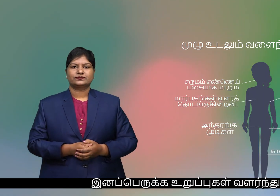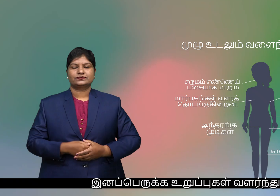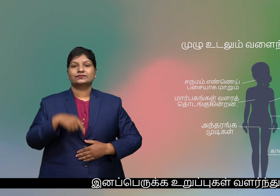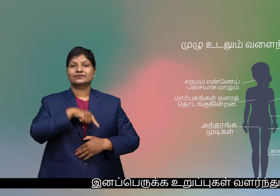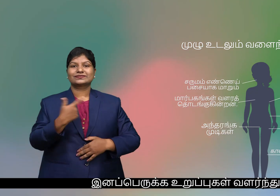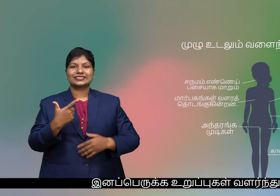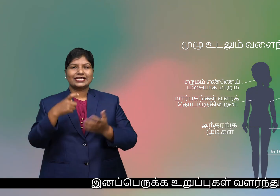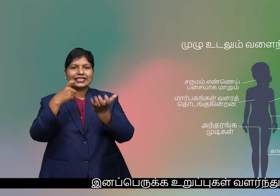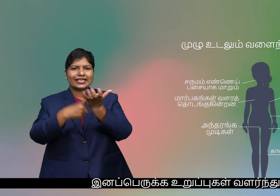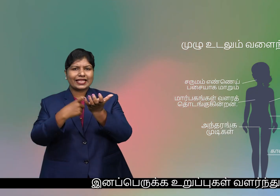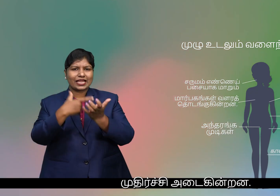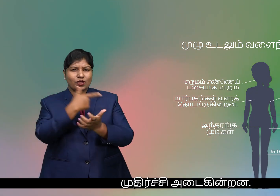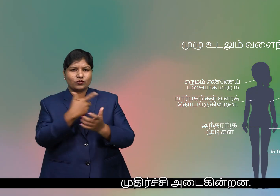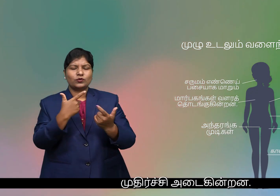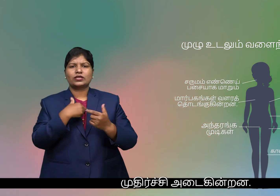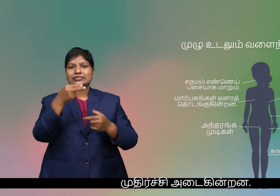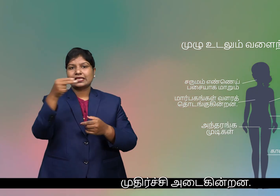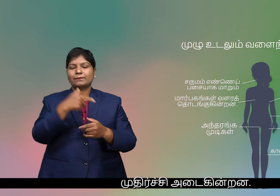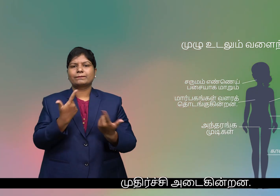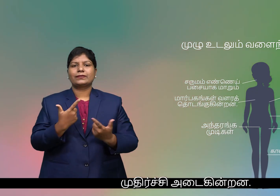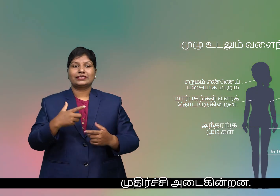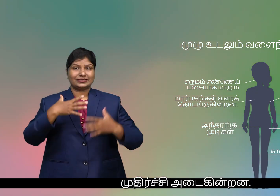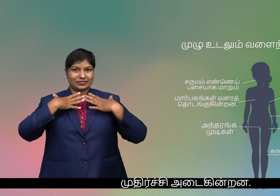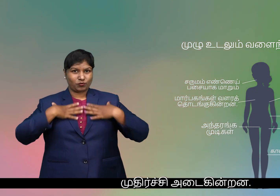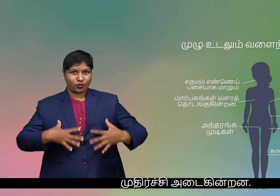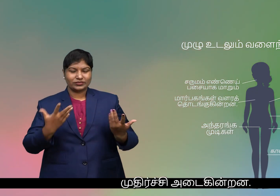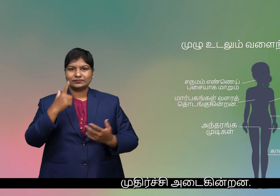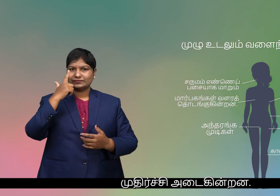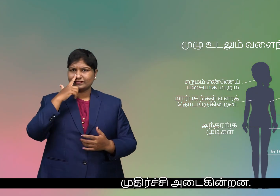இனப்பெருக்க உறுப்புகள் வளர்ந்து முதிர்ச்சி அடைகின்றன.